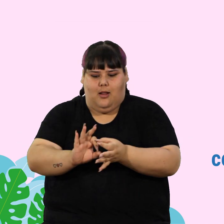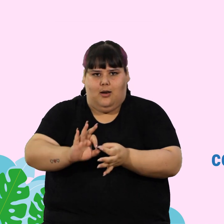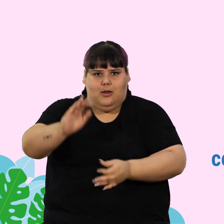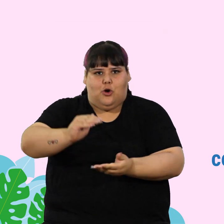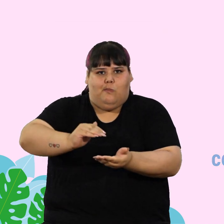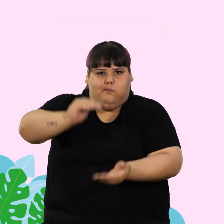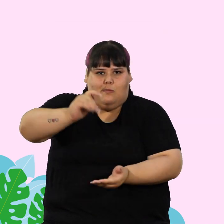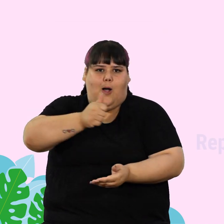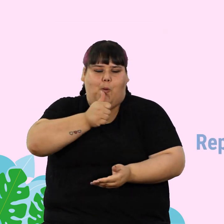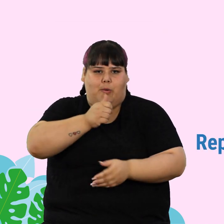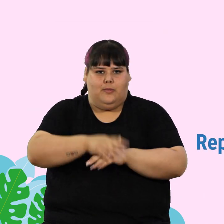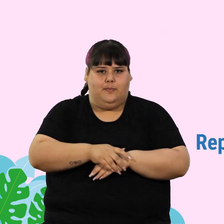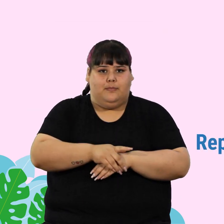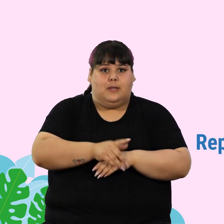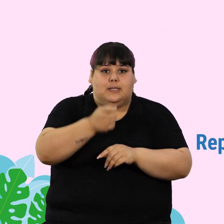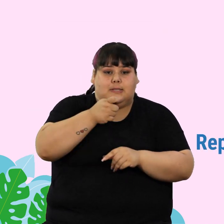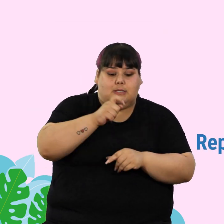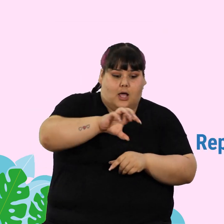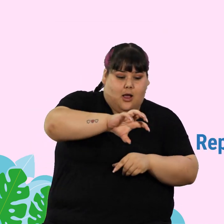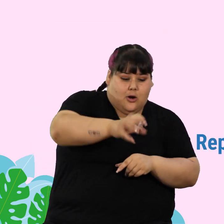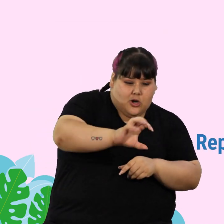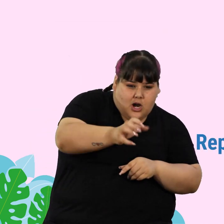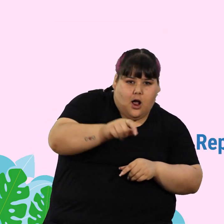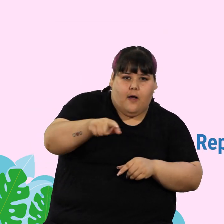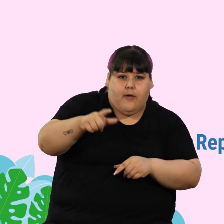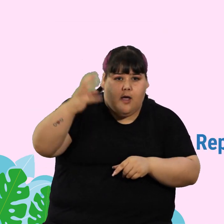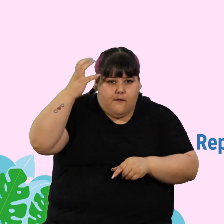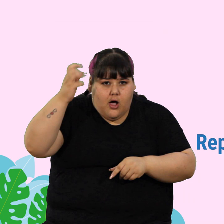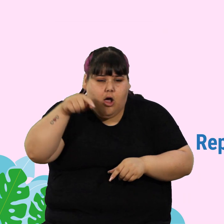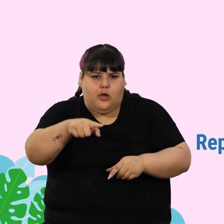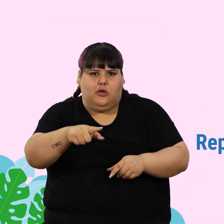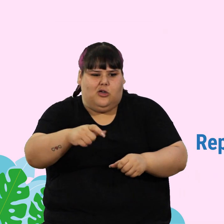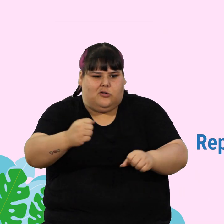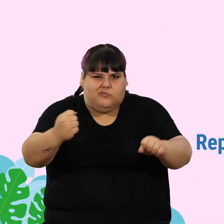Prepara las tuberías y llaves que goteen en cocinas y baños.